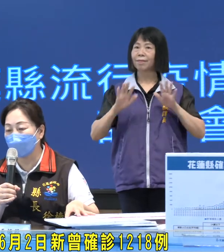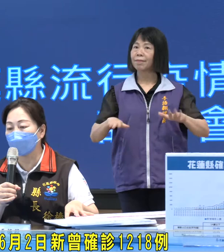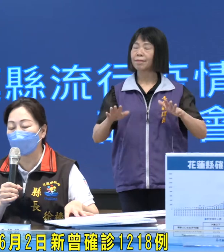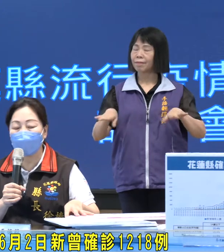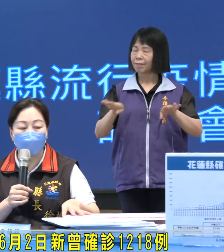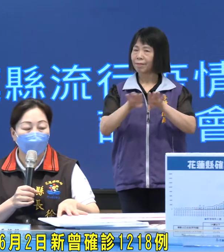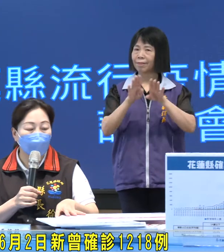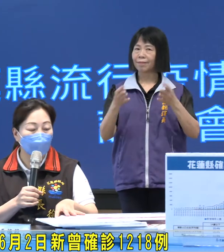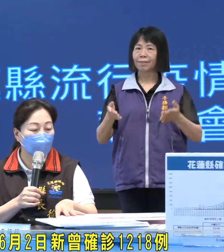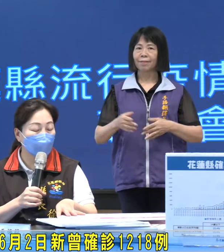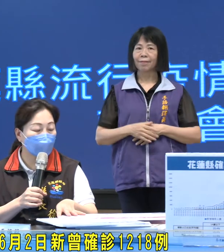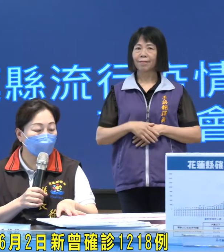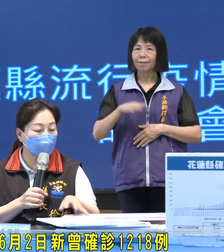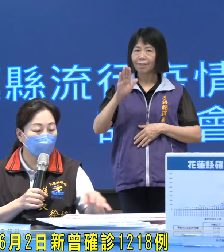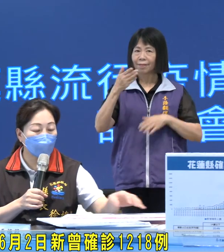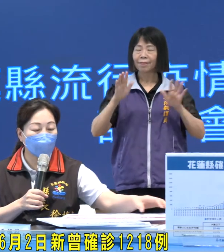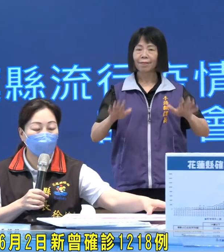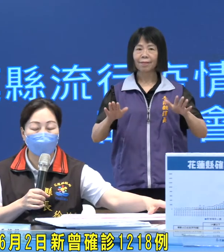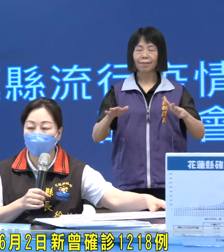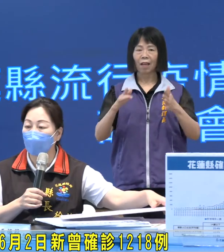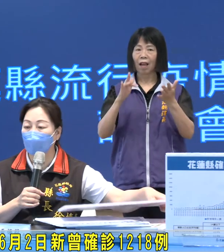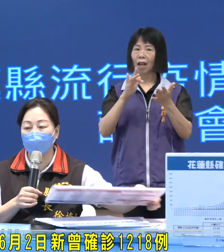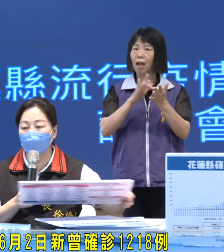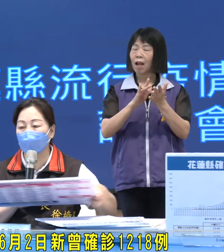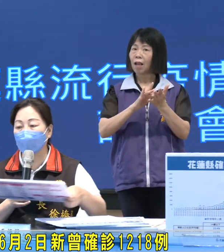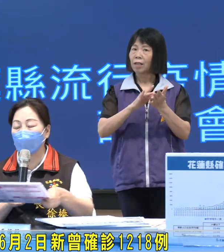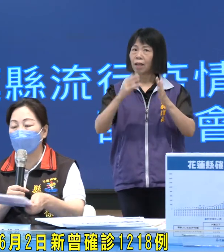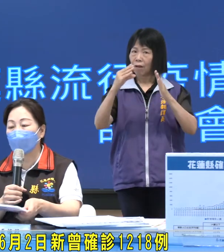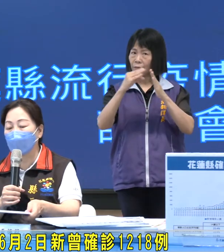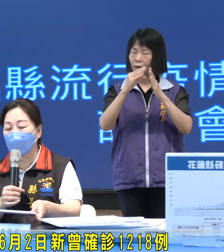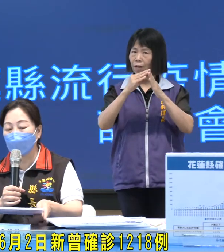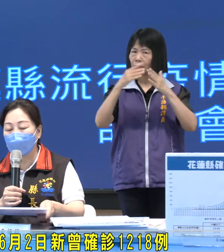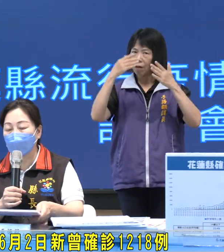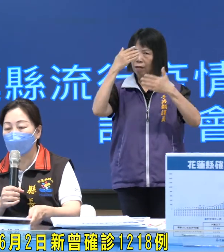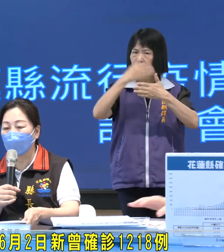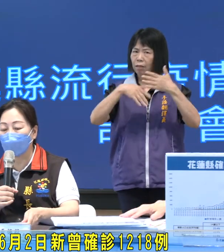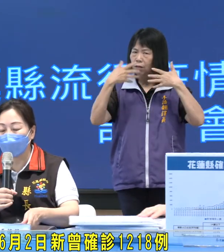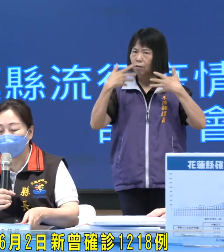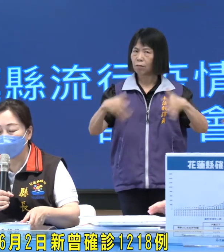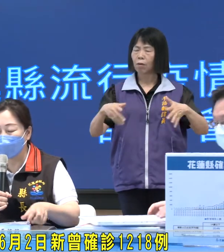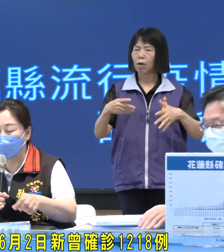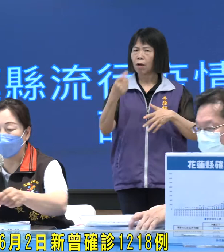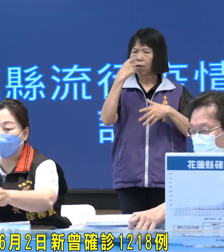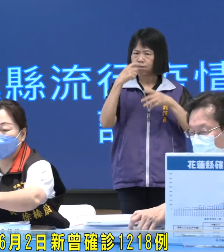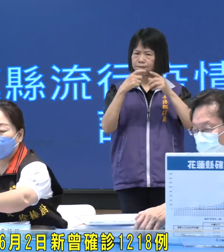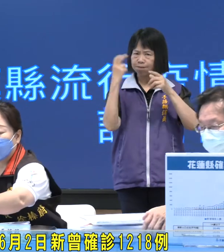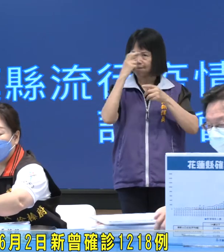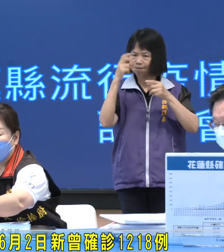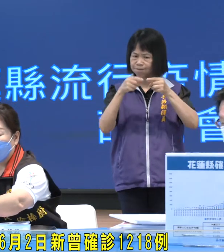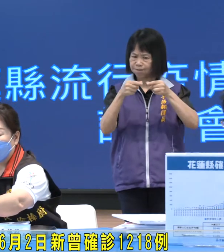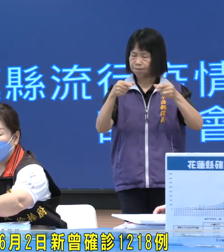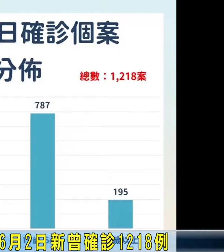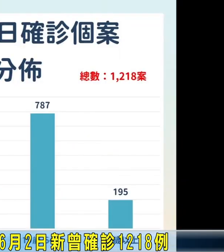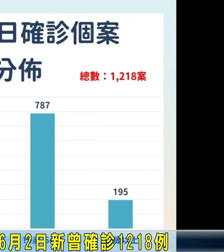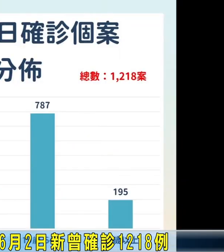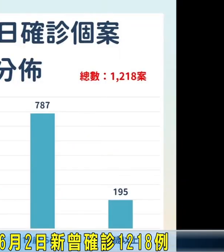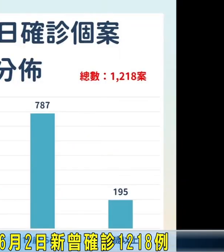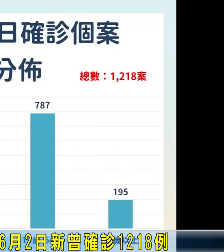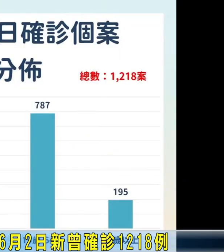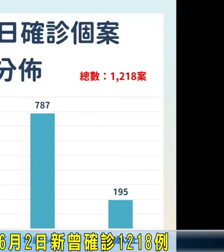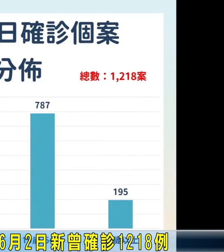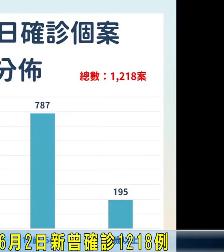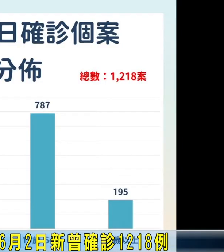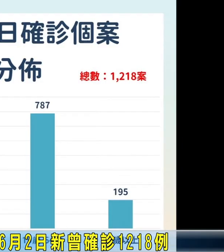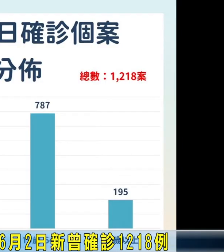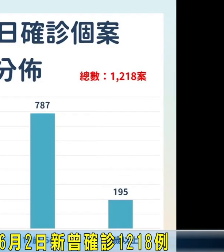经开始了。但是现在的药房啊，还有非常非常多的这个快筛试剂，还有非常多的快